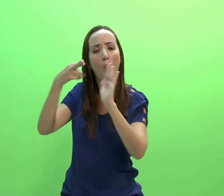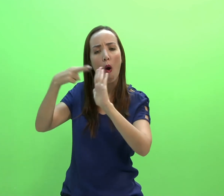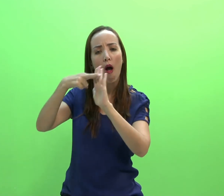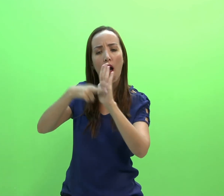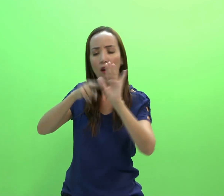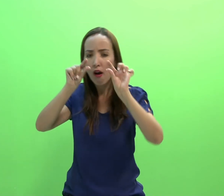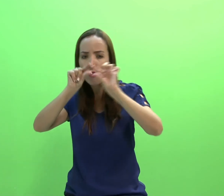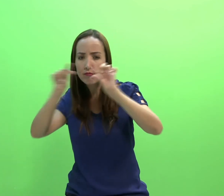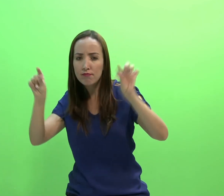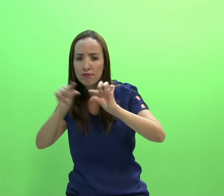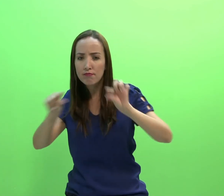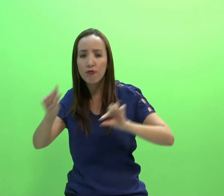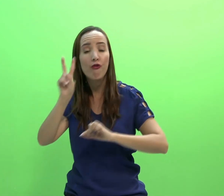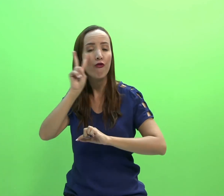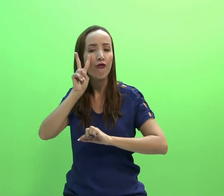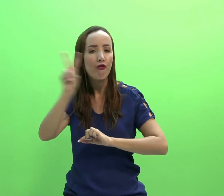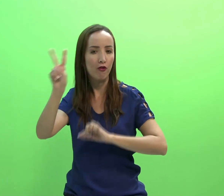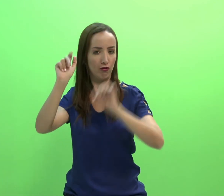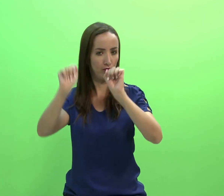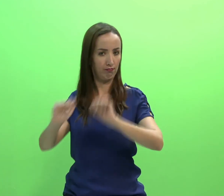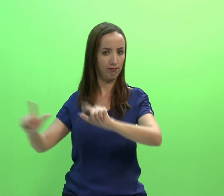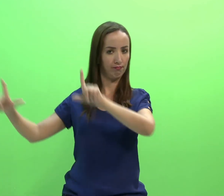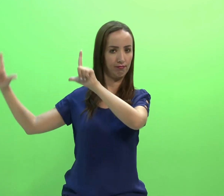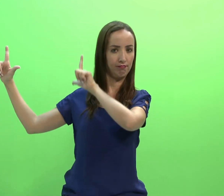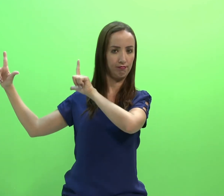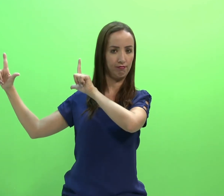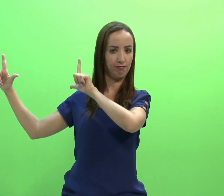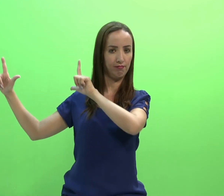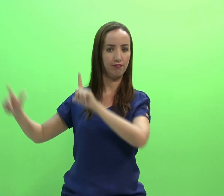Se a monografia está em um site, veja.